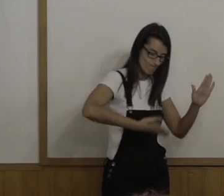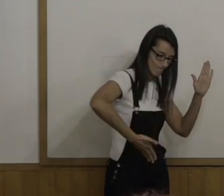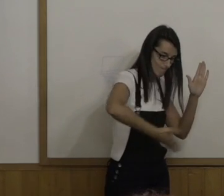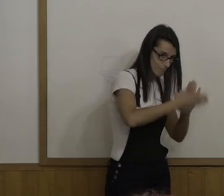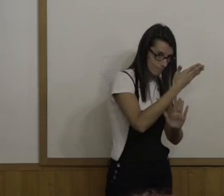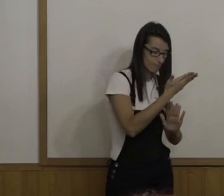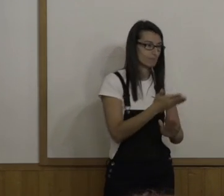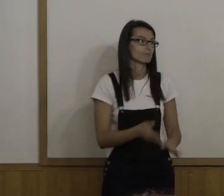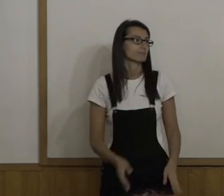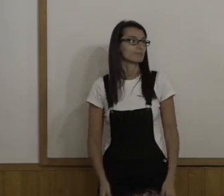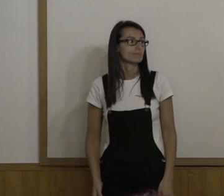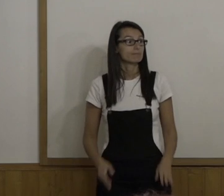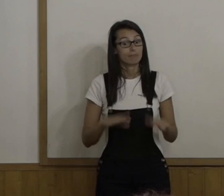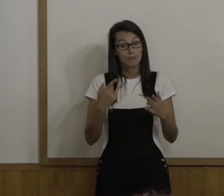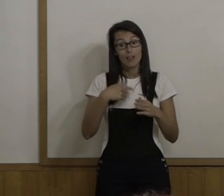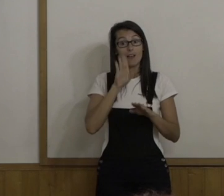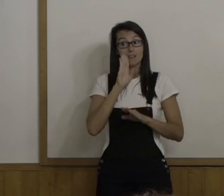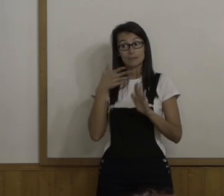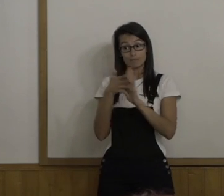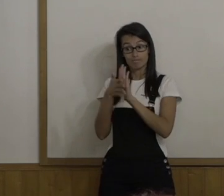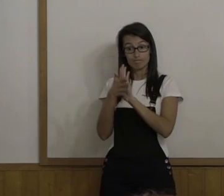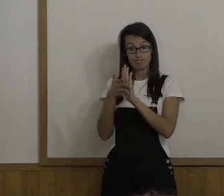su idea era llevárselo. Y como os decía, pues esto